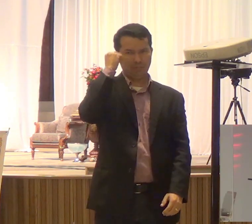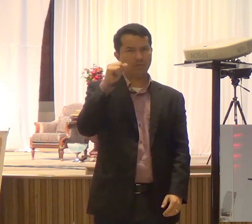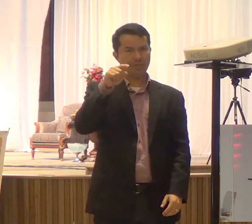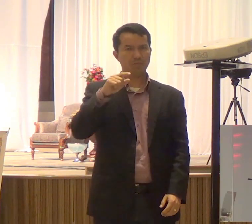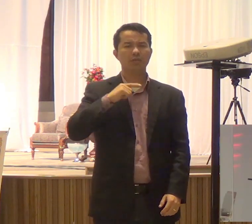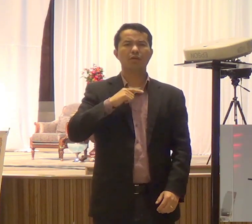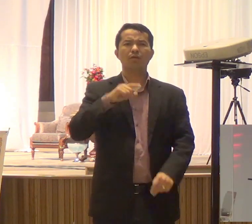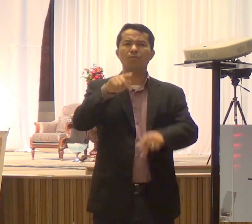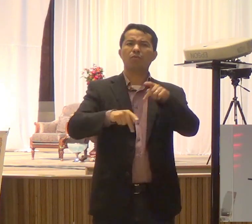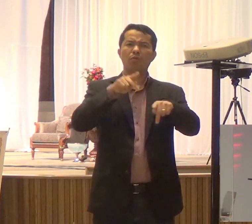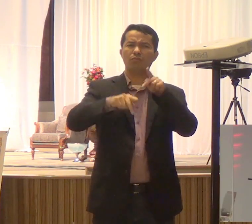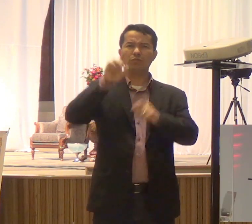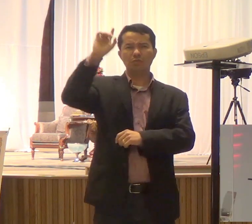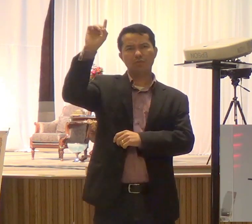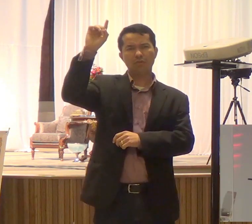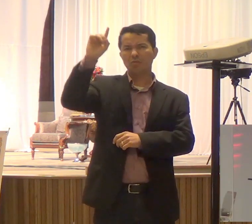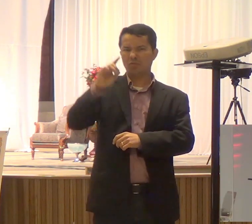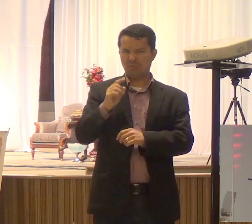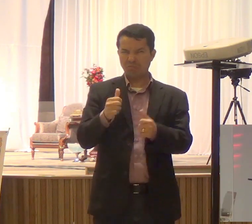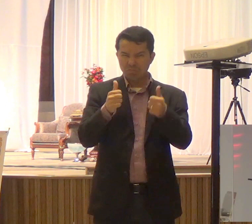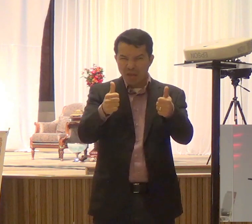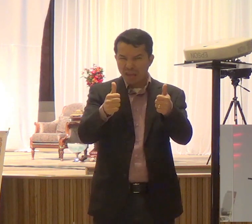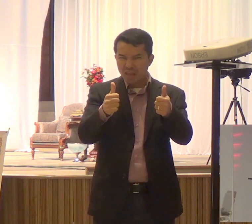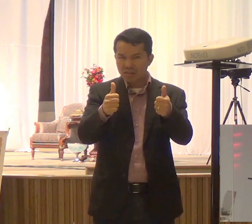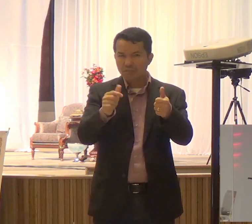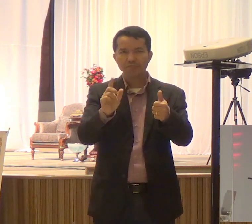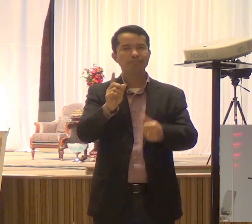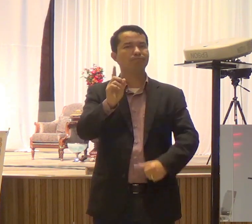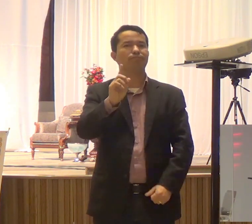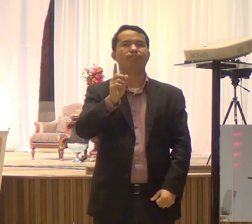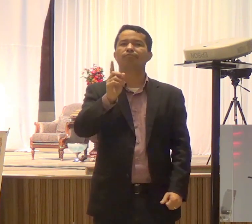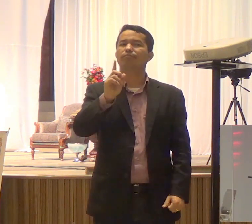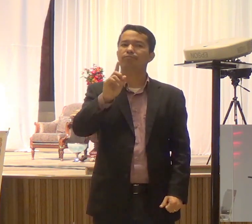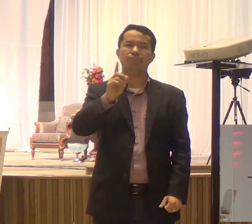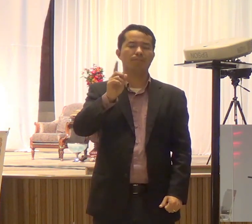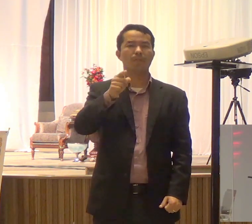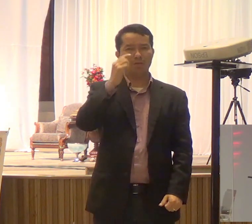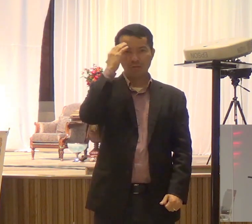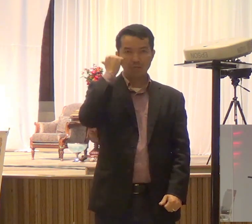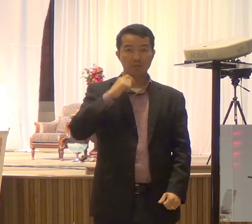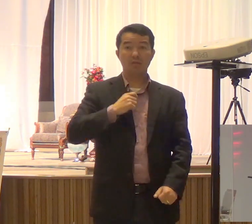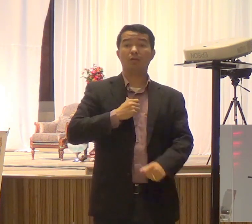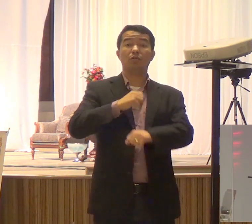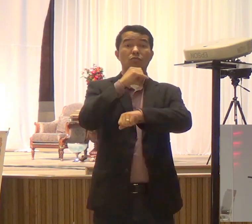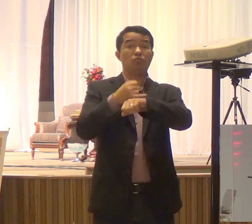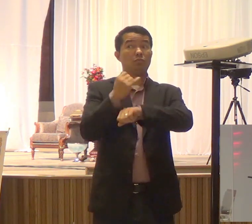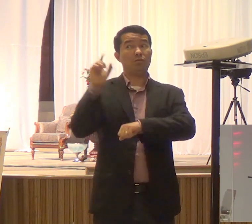não estava numa situação muito legal, né? A gente sabe que o povo de Deus,